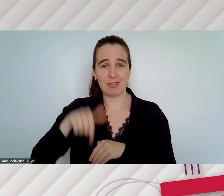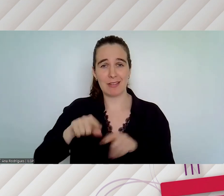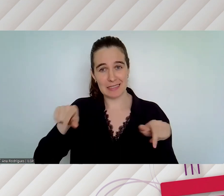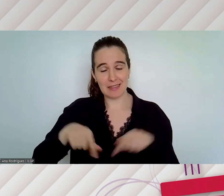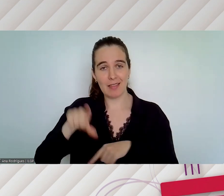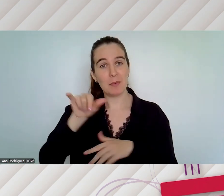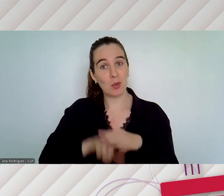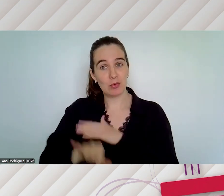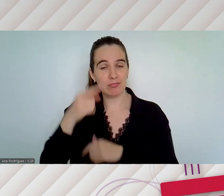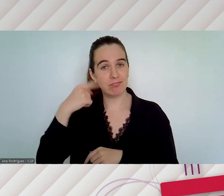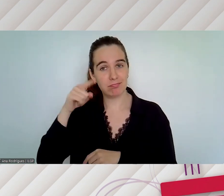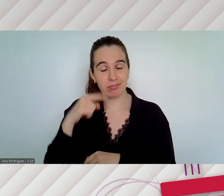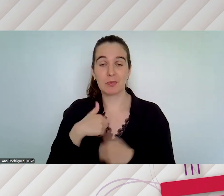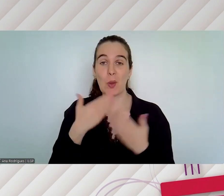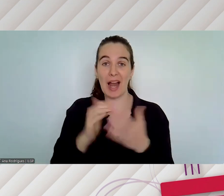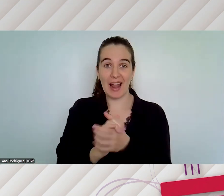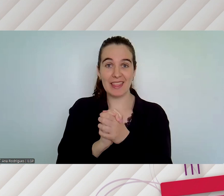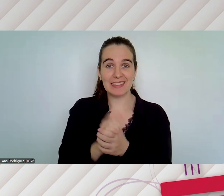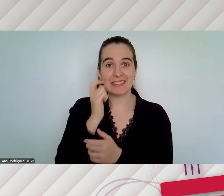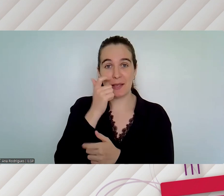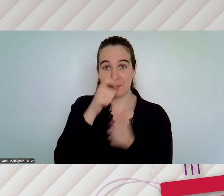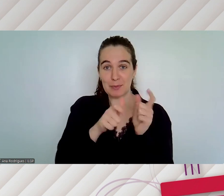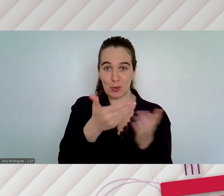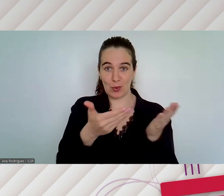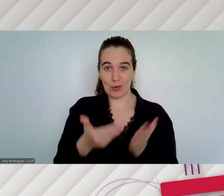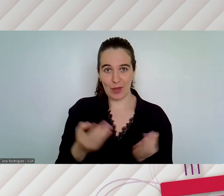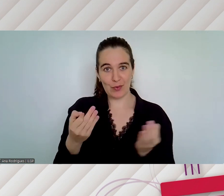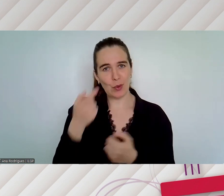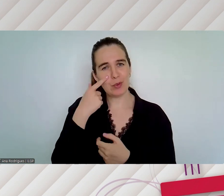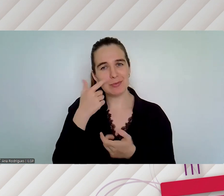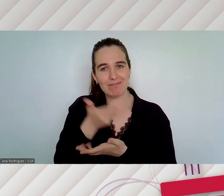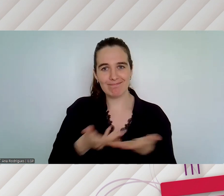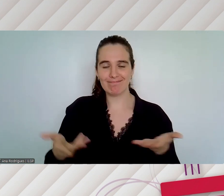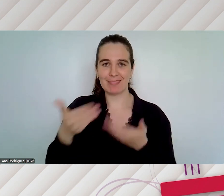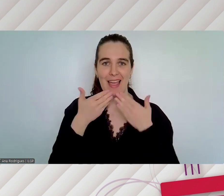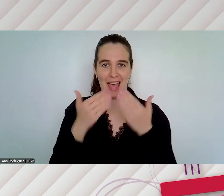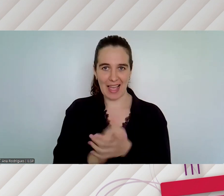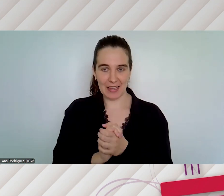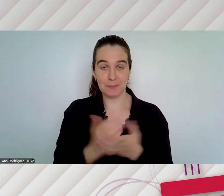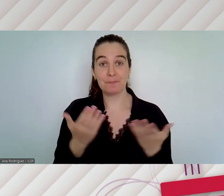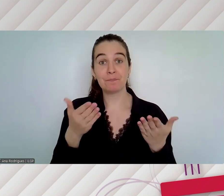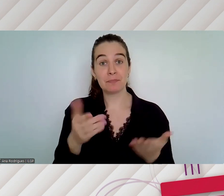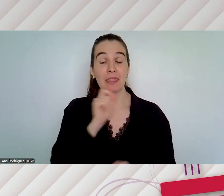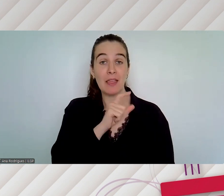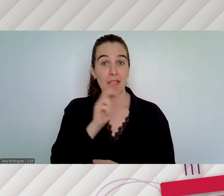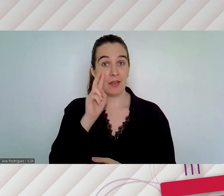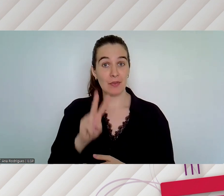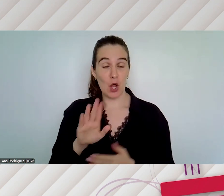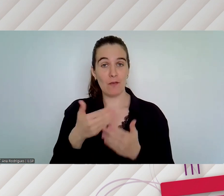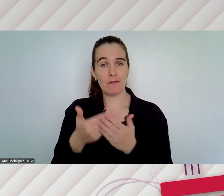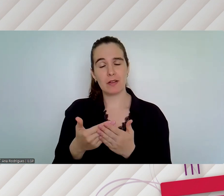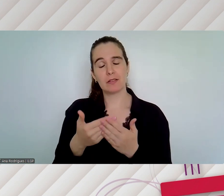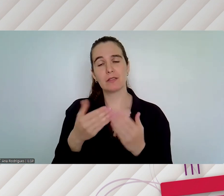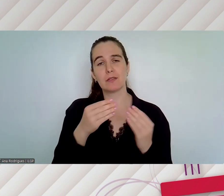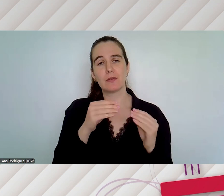no YouTube. Agradecemos também aos nossos convidados pela partilha de conhecimento. Lembramos que pode conhecer a nossa oferta